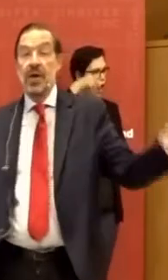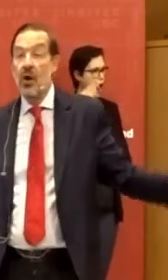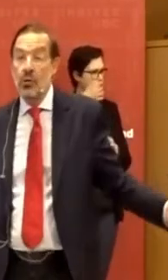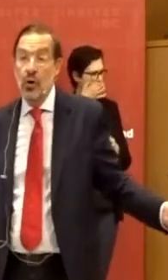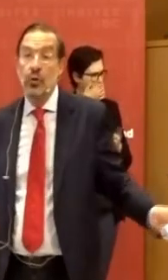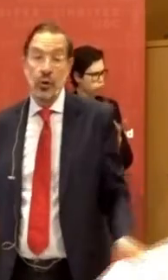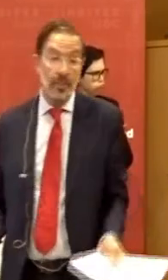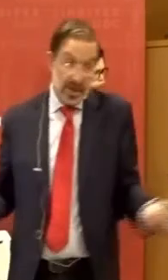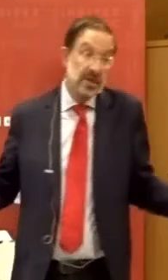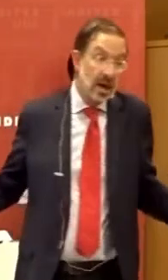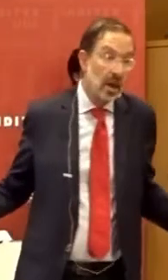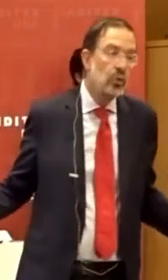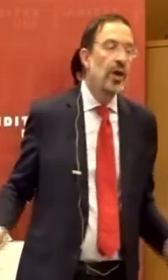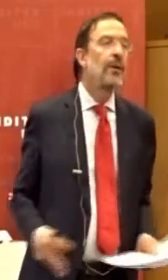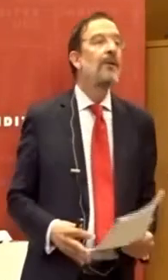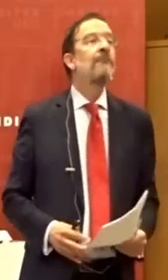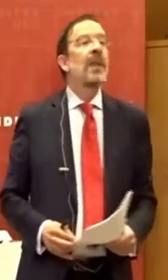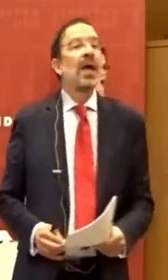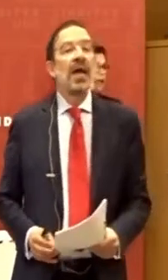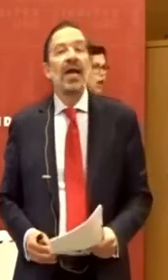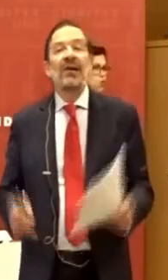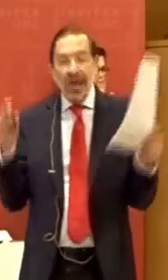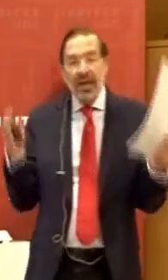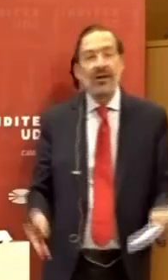habiendo examinado un conjunto de empresas de Cataluña,